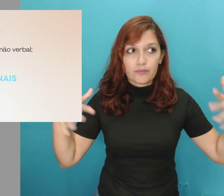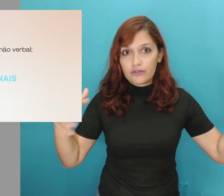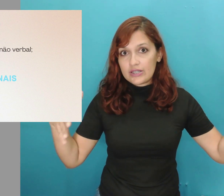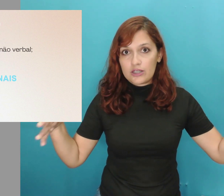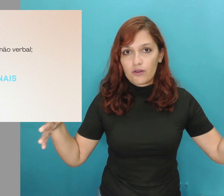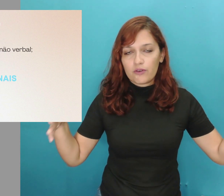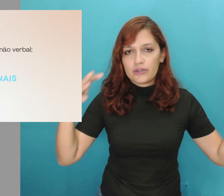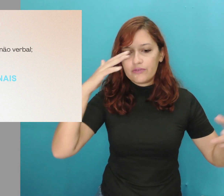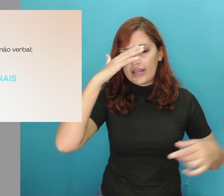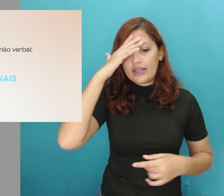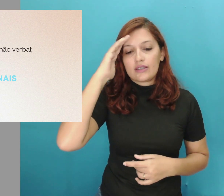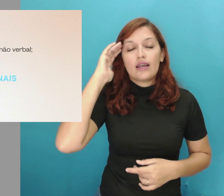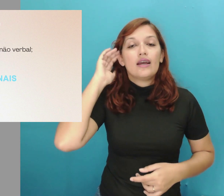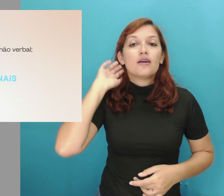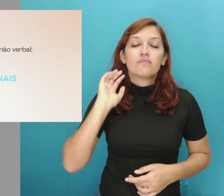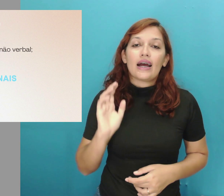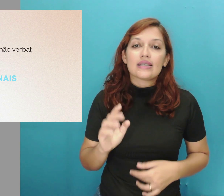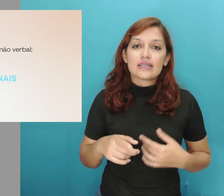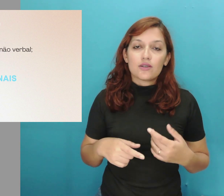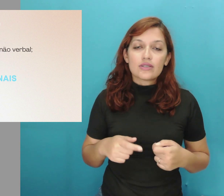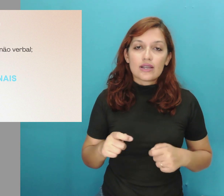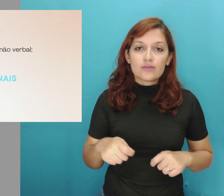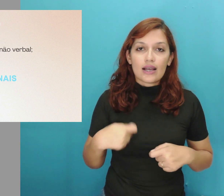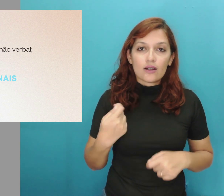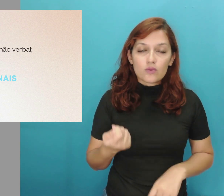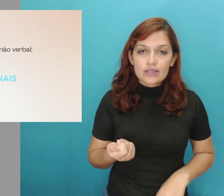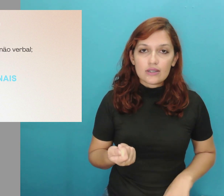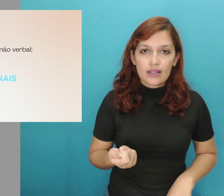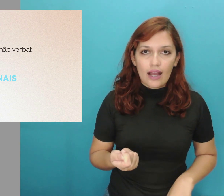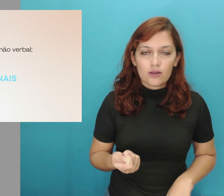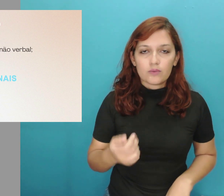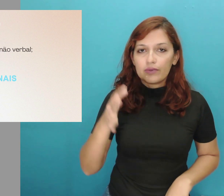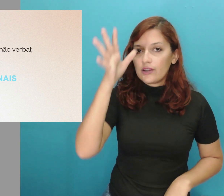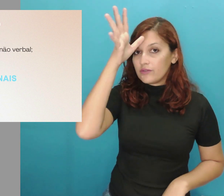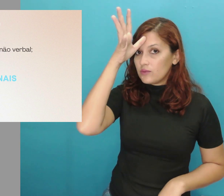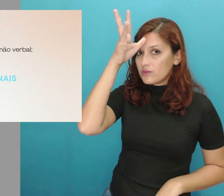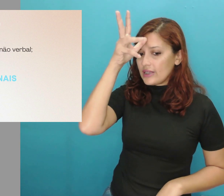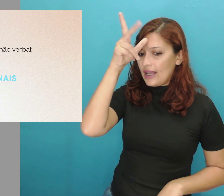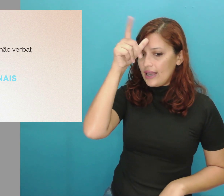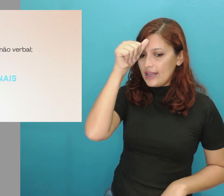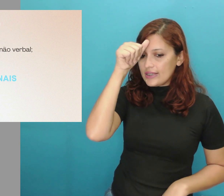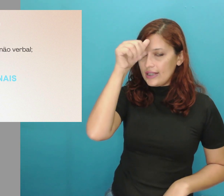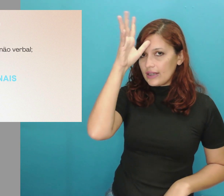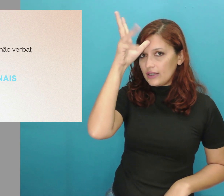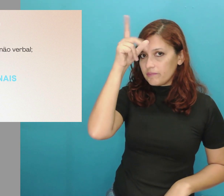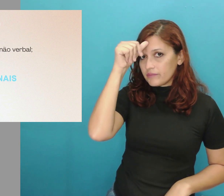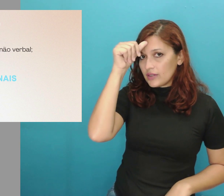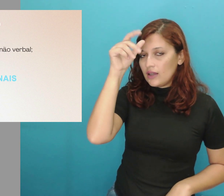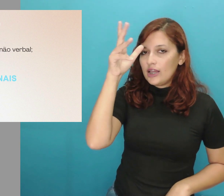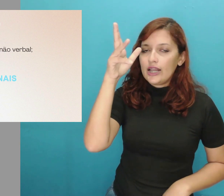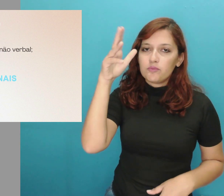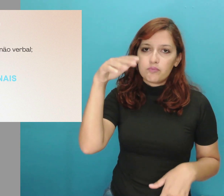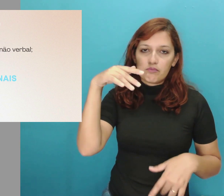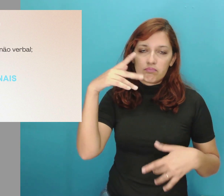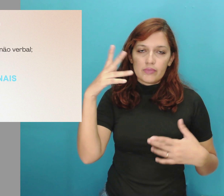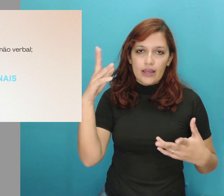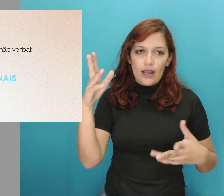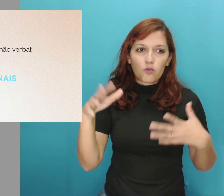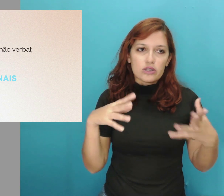fazer de uma forma diferente. Mas se eu quiser usar o sinal, eu vou usar esse daqui. Algumas